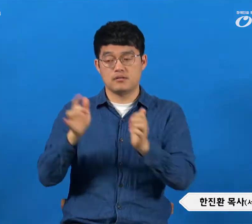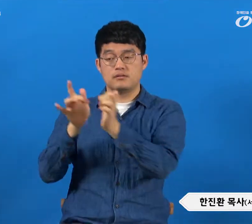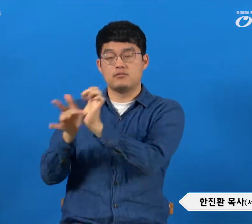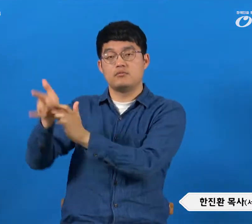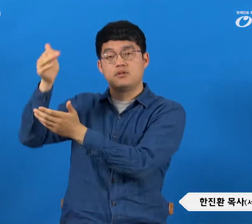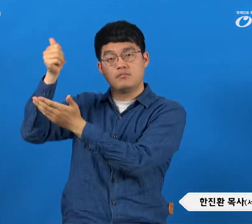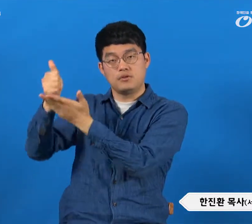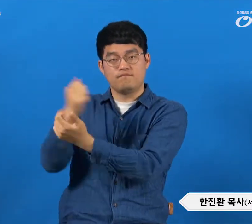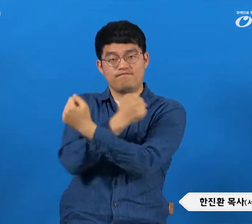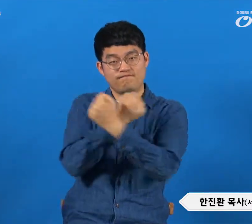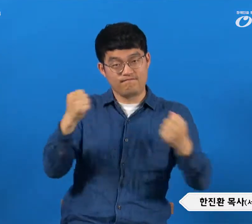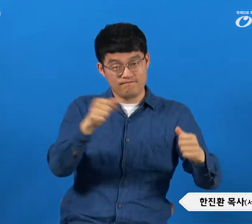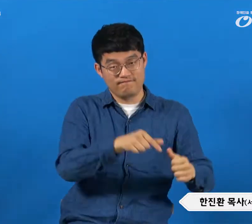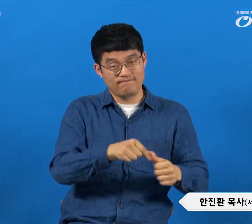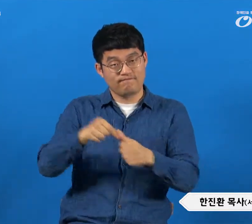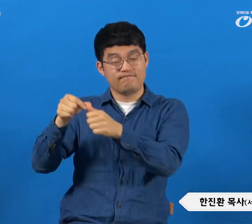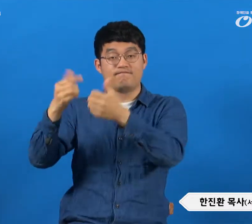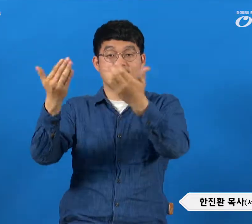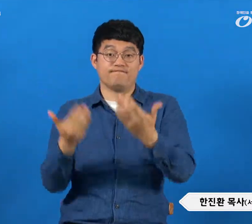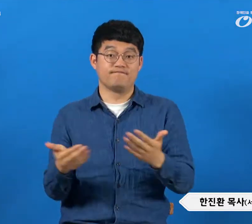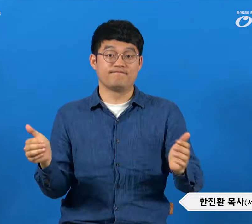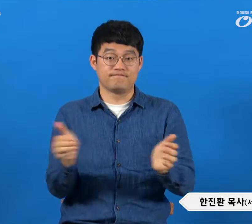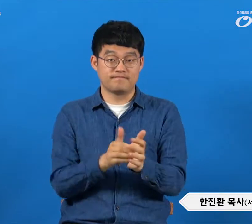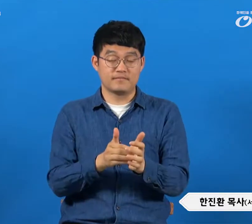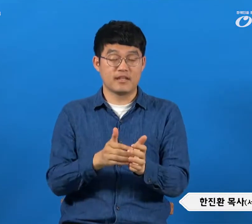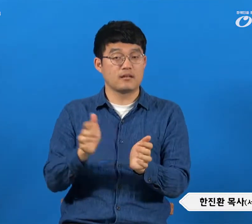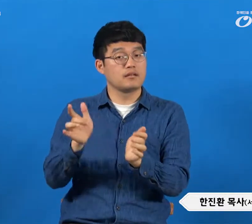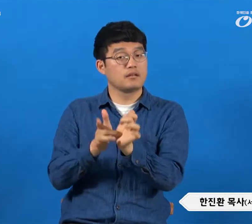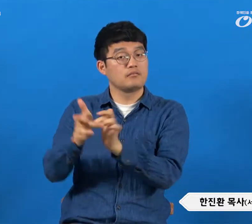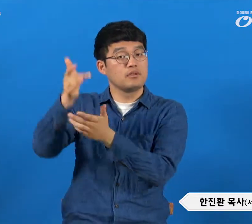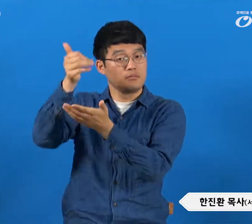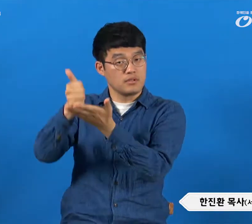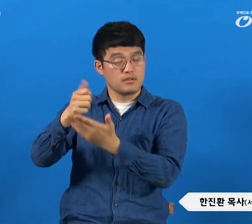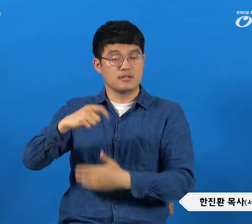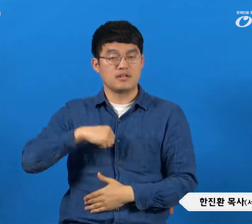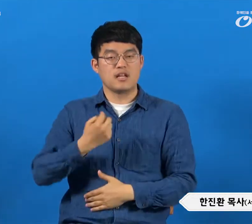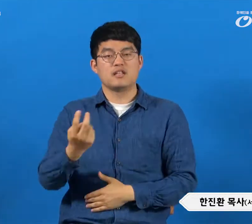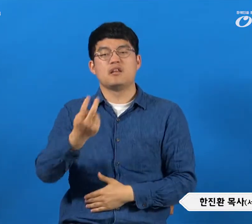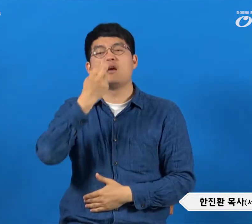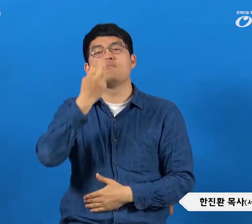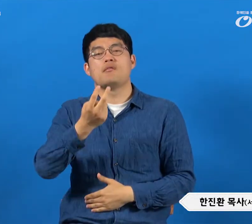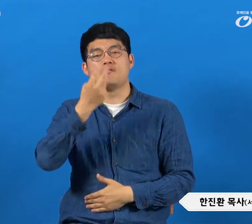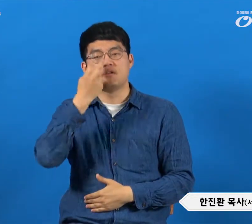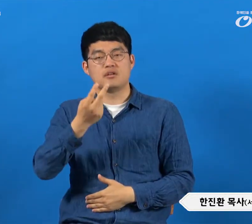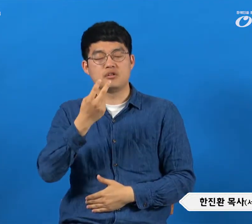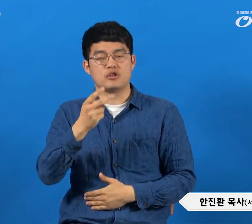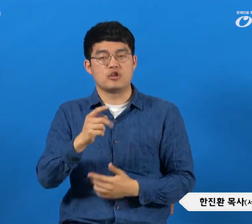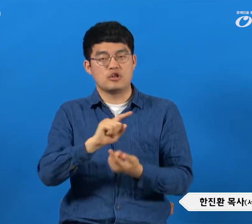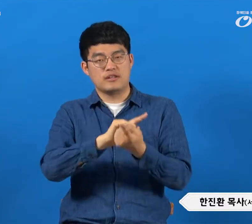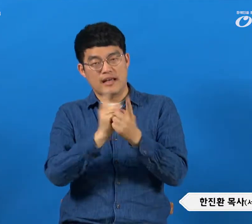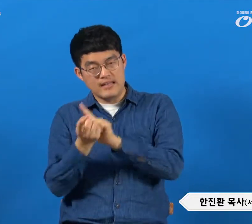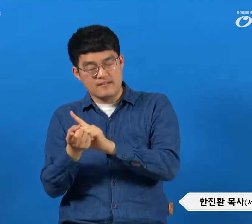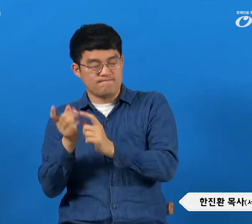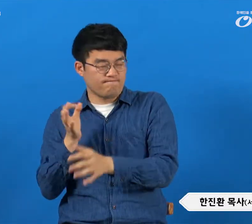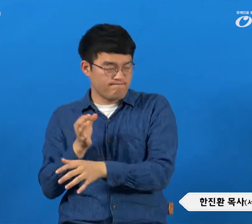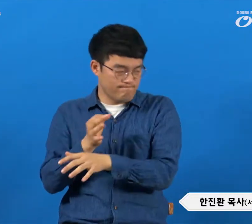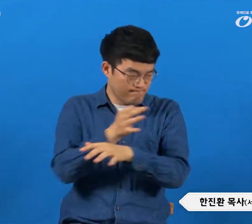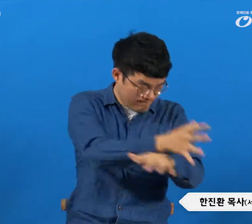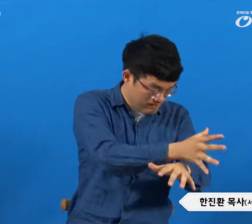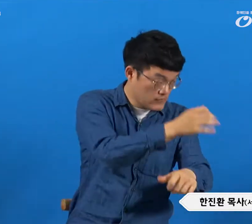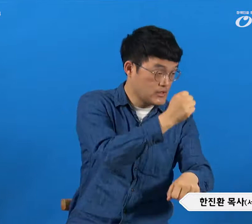속량해 주셨습니다. 예수님은 자신의 생명을 속전으로 지불하셨습니다.